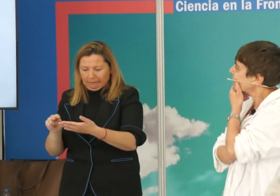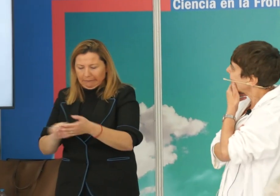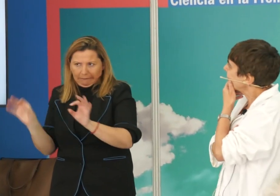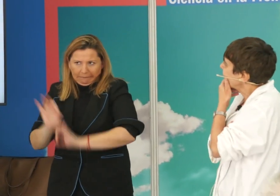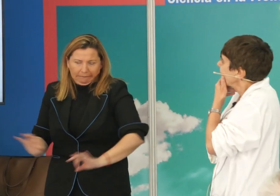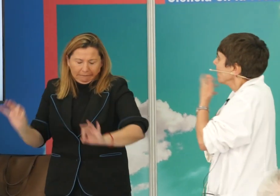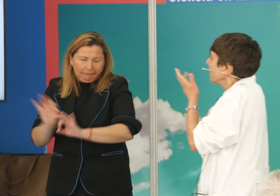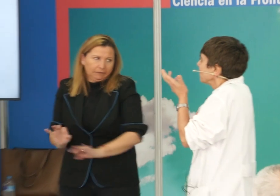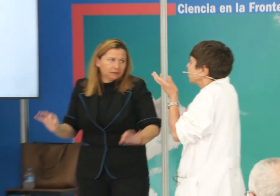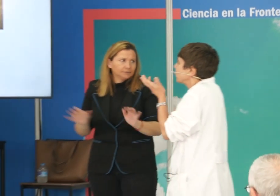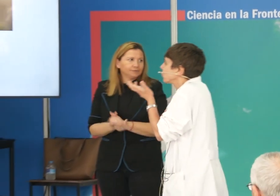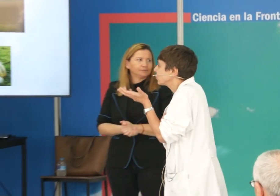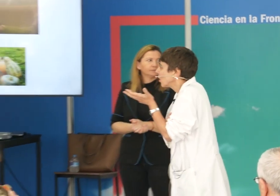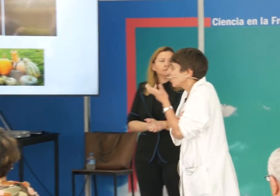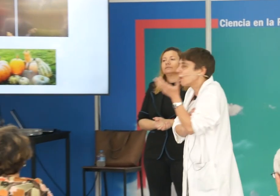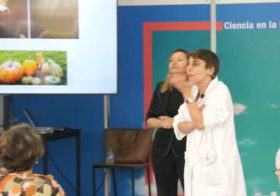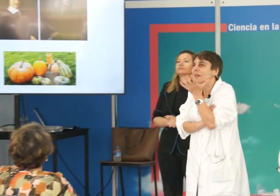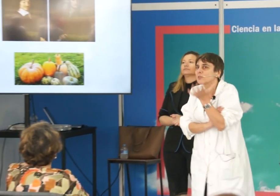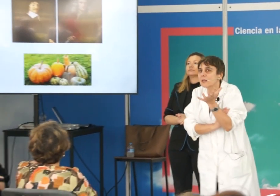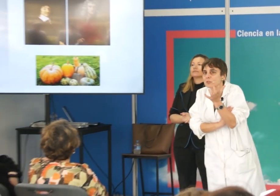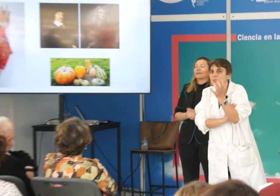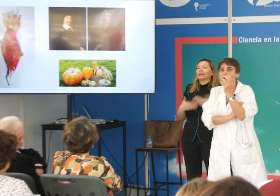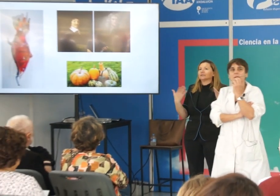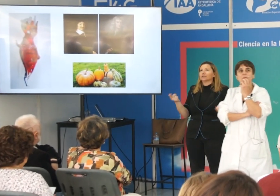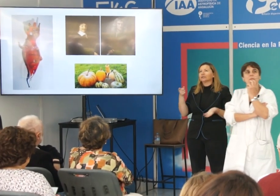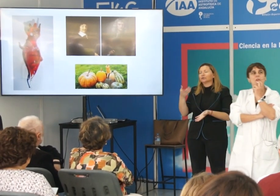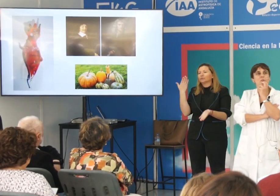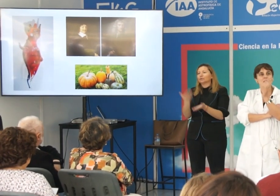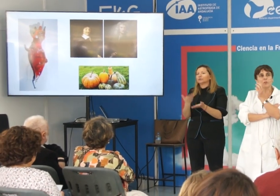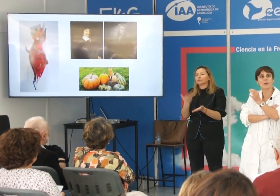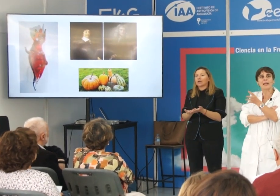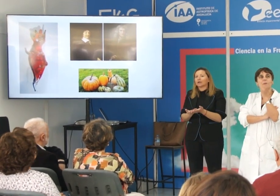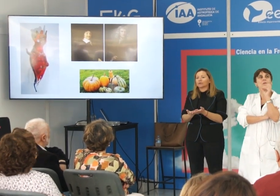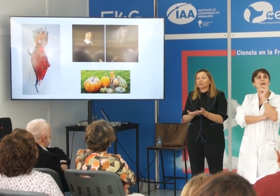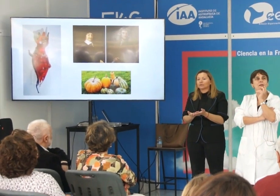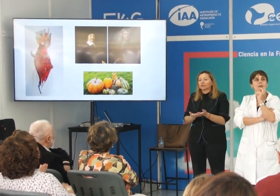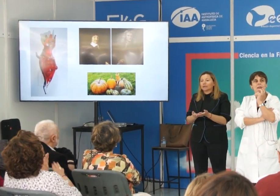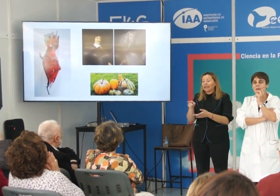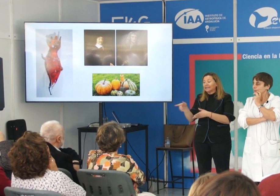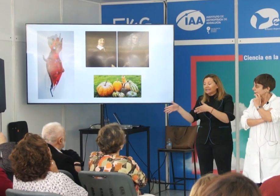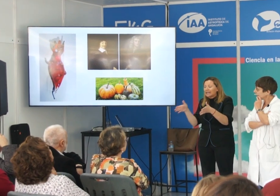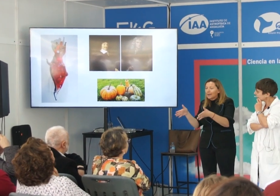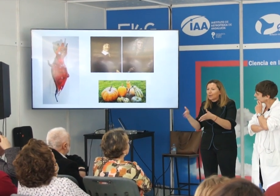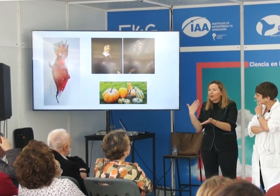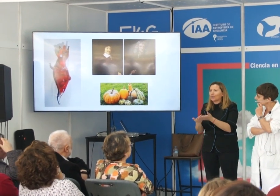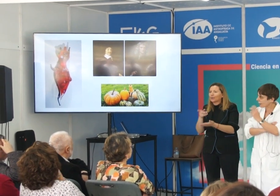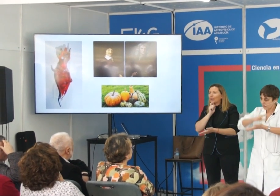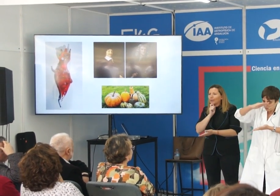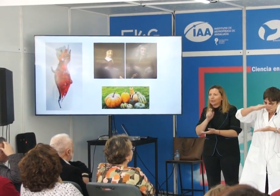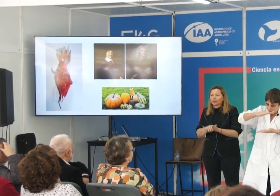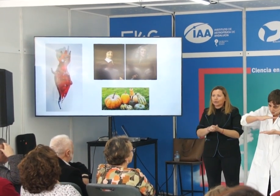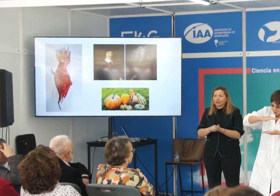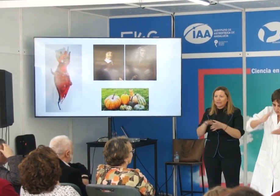¿cómo nos creemos? ¿Cómo podemos demostrar? ¿Cómo se demostró en la época que la